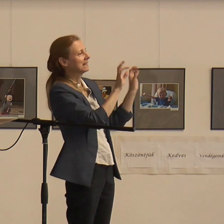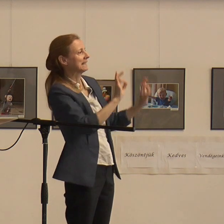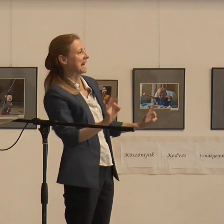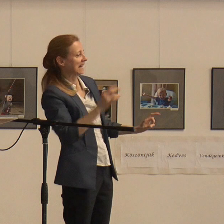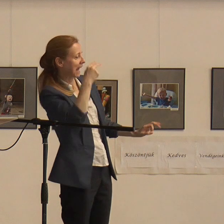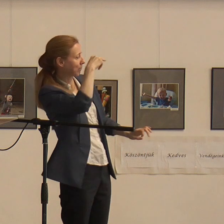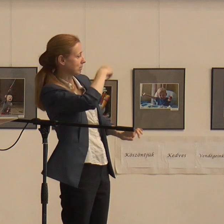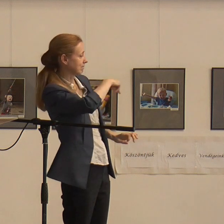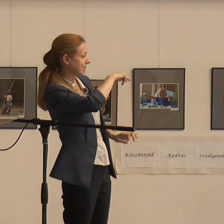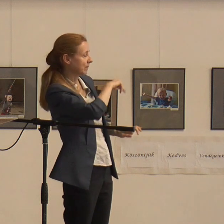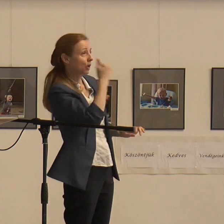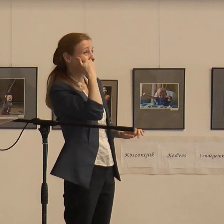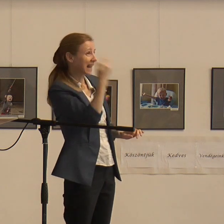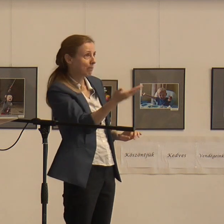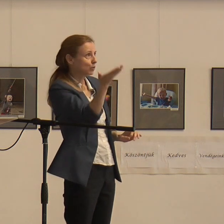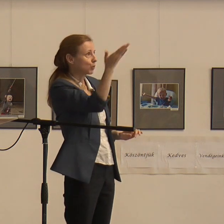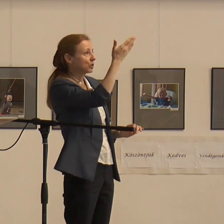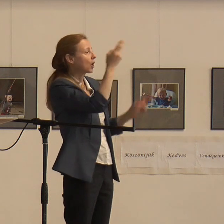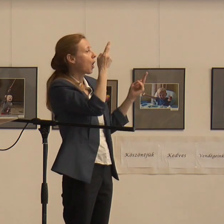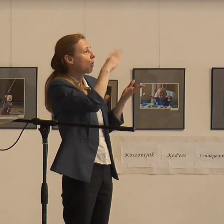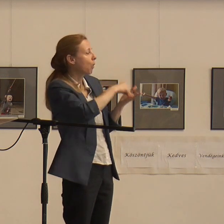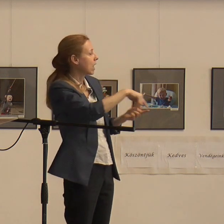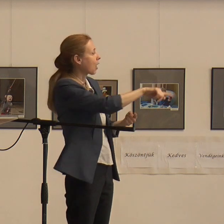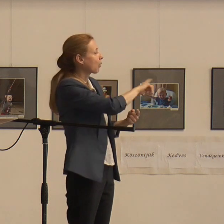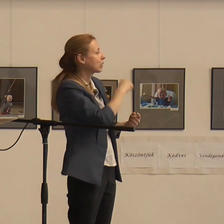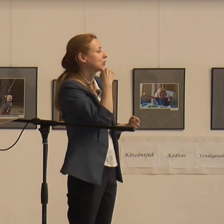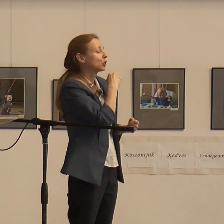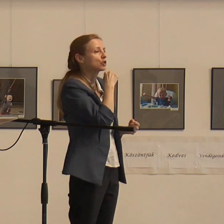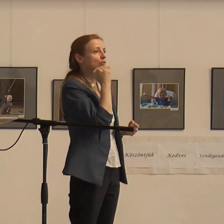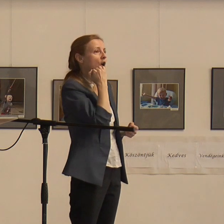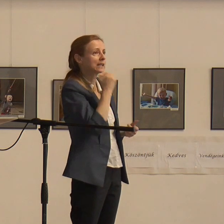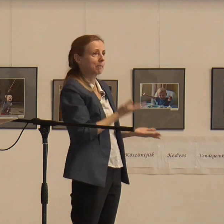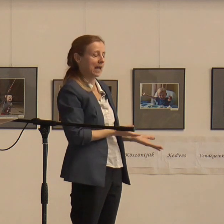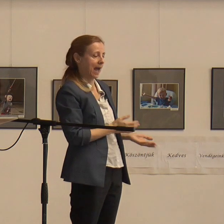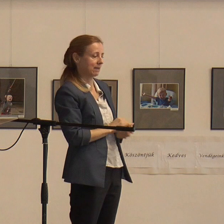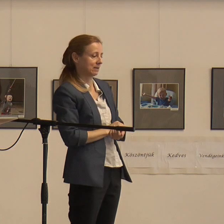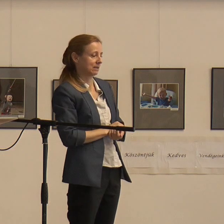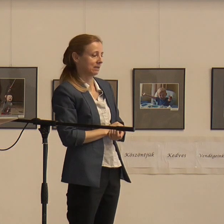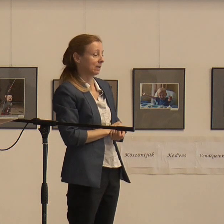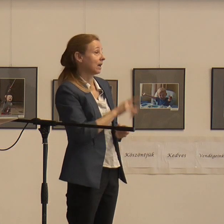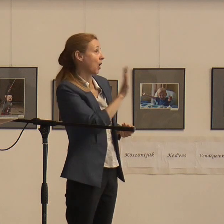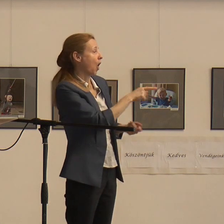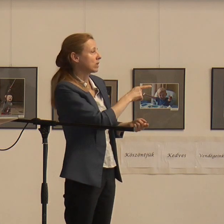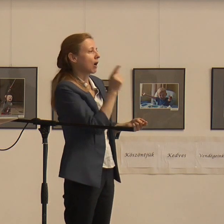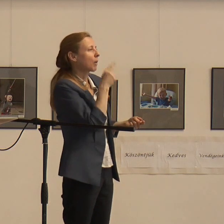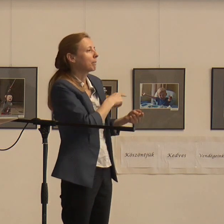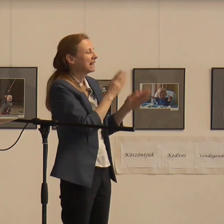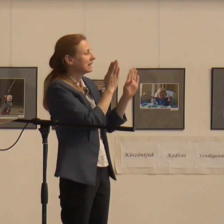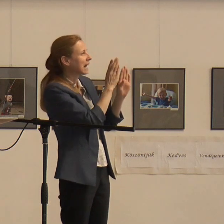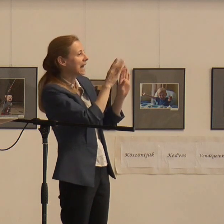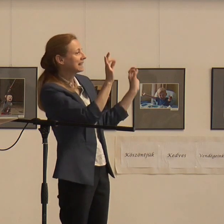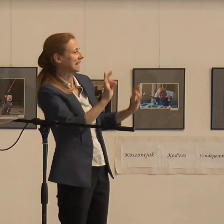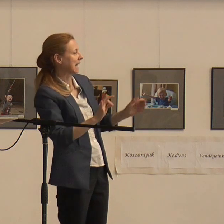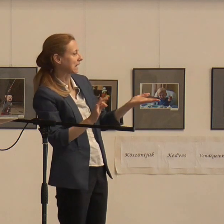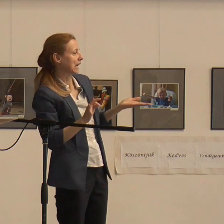áll. Nem tudja, hogy hol lakott itt Vörös Marti Mihály. Annak mit rejt a